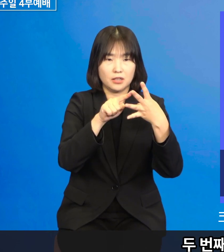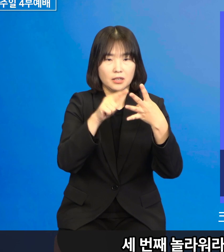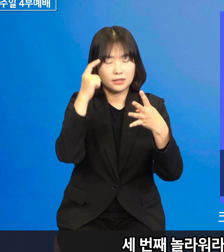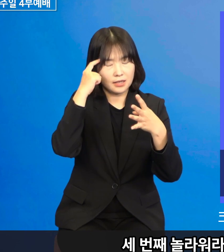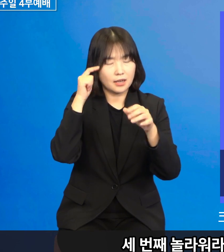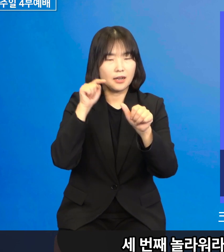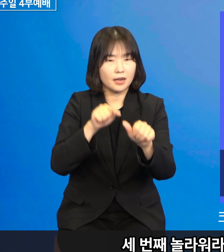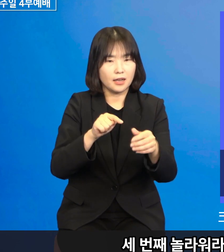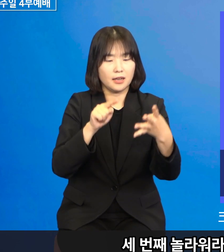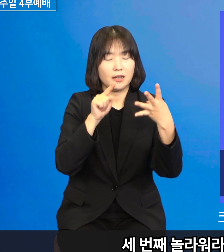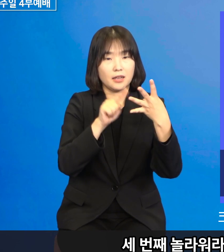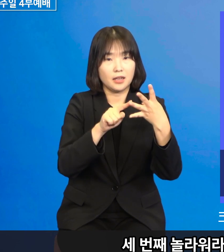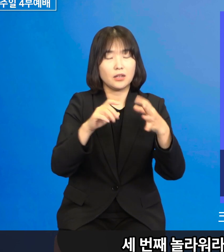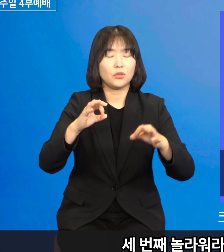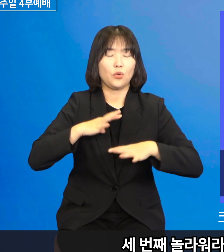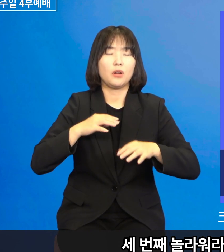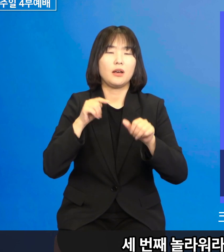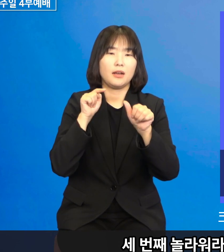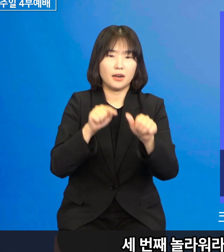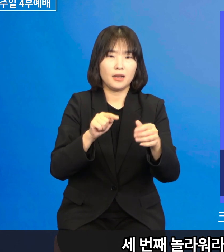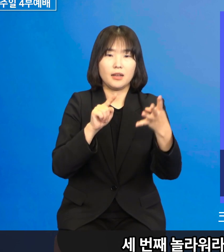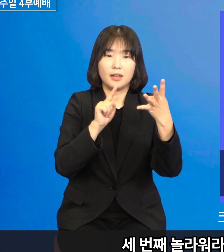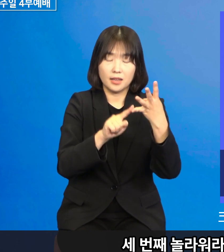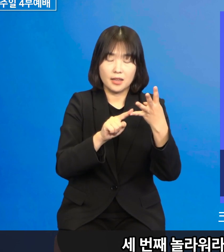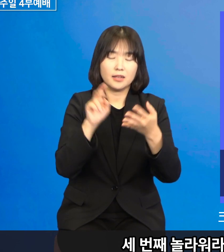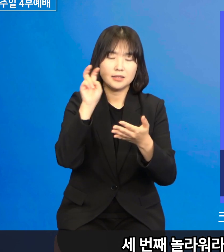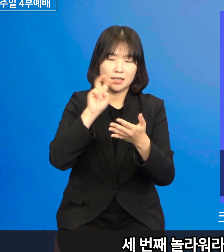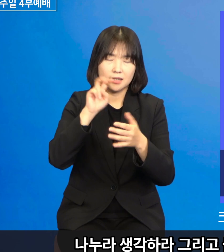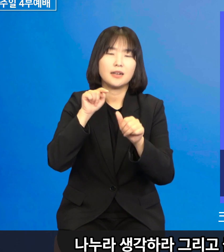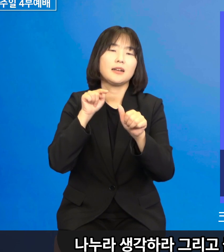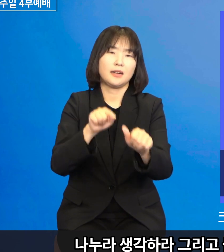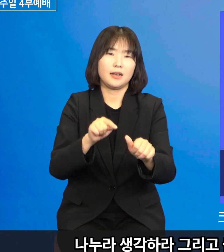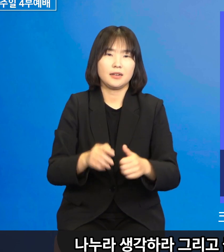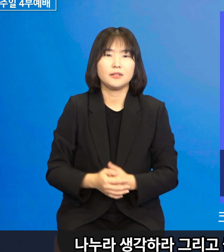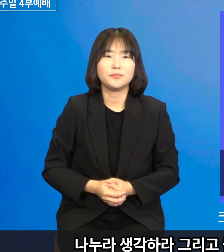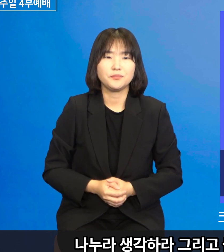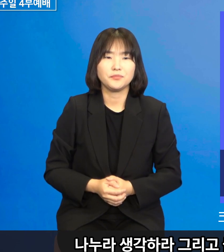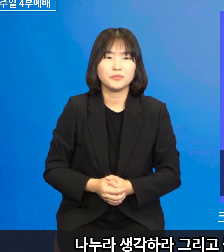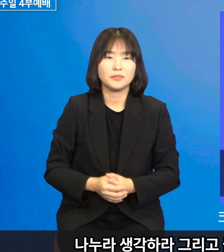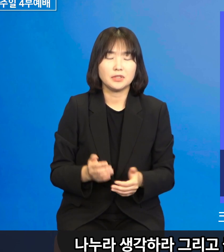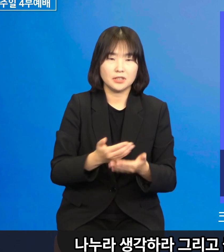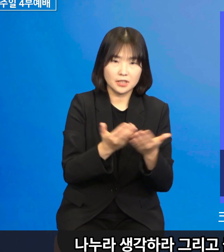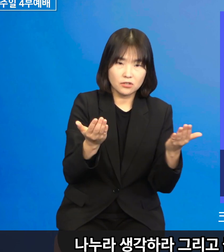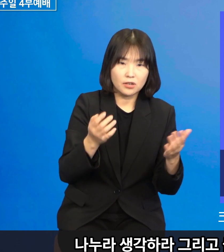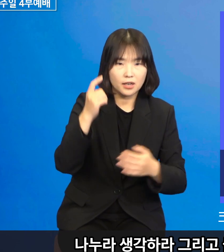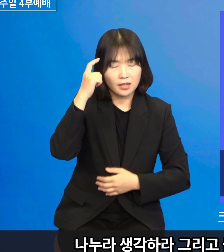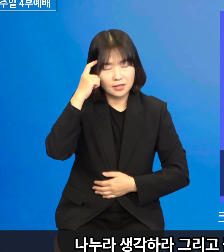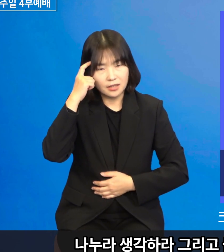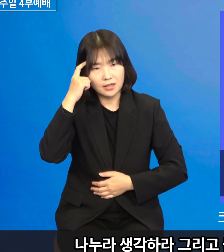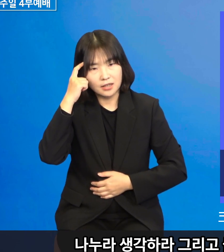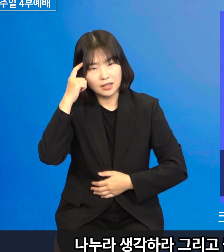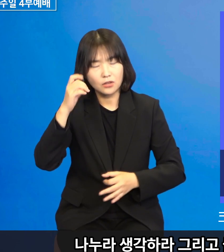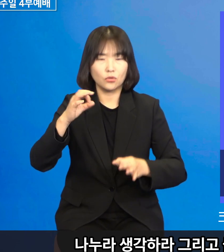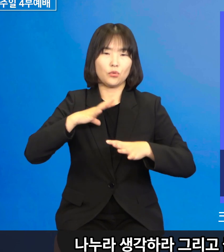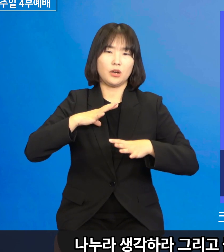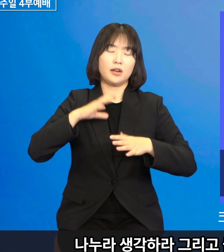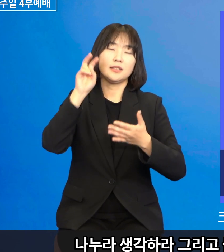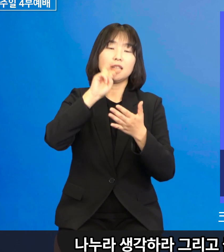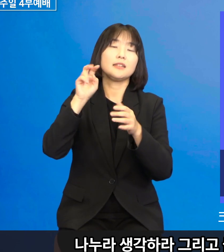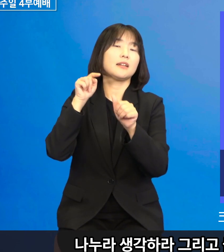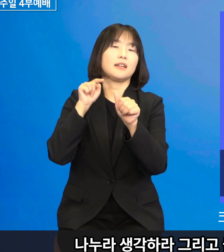생각하라. 세 번째 놀라워하라. 그다음에 찬양하라. 나누라, 생각하라, 그리고 놀라워하라,